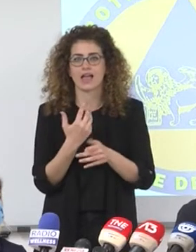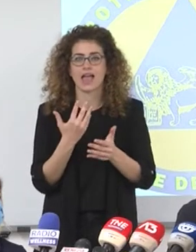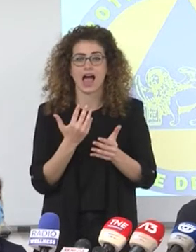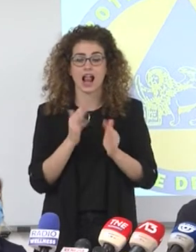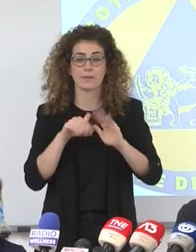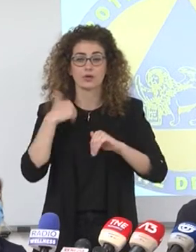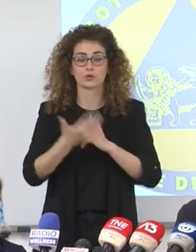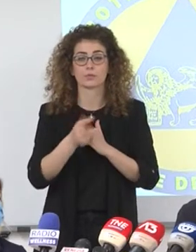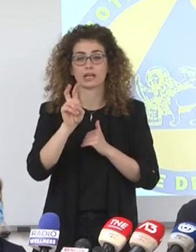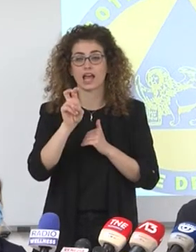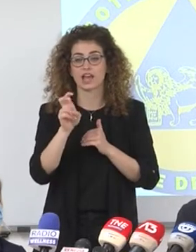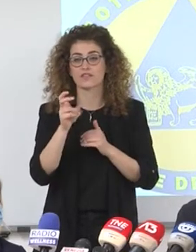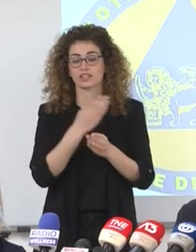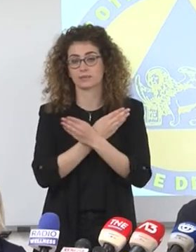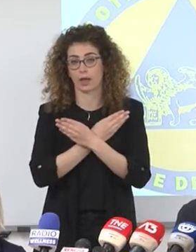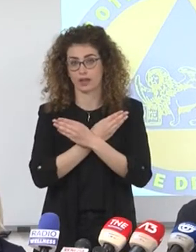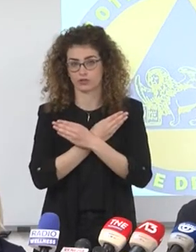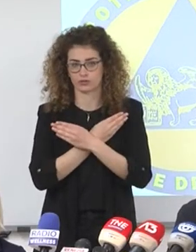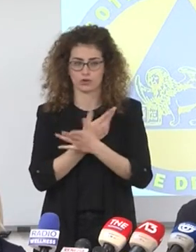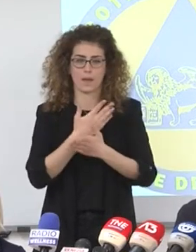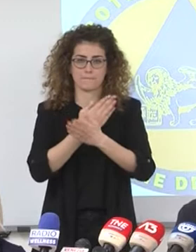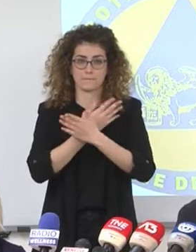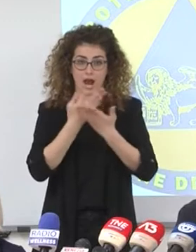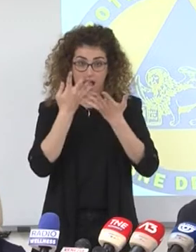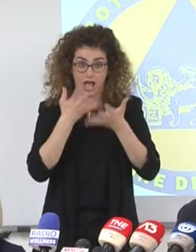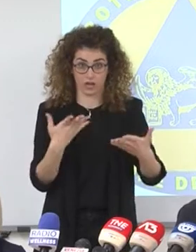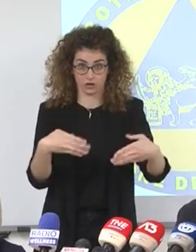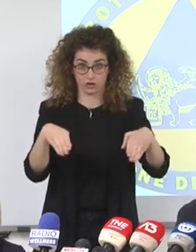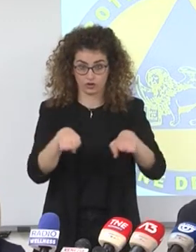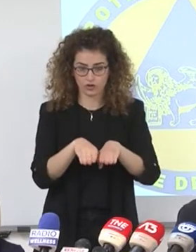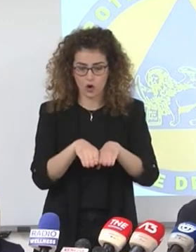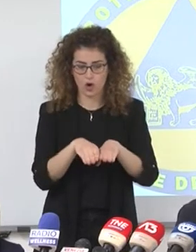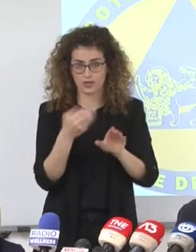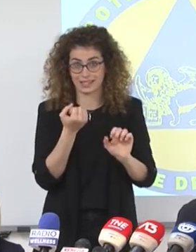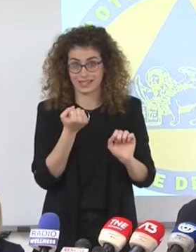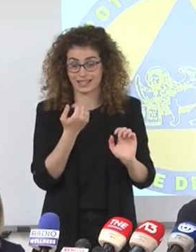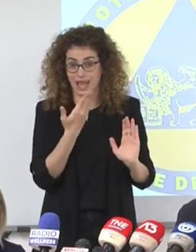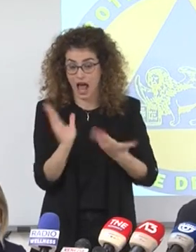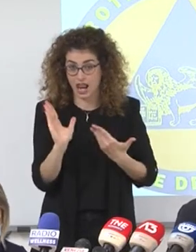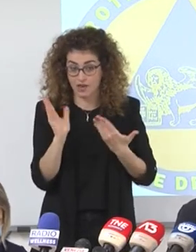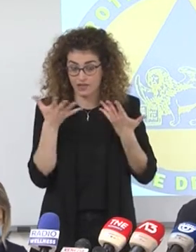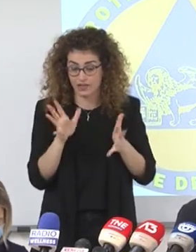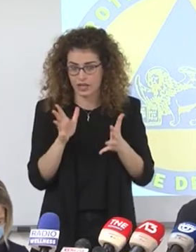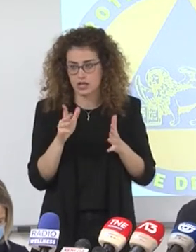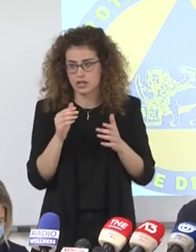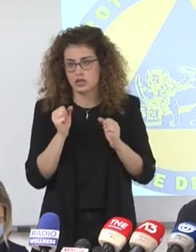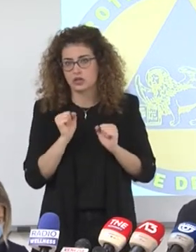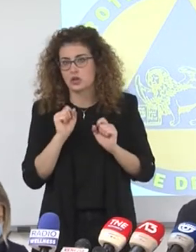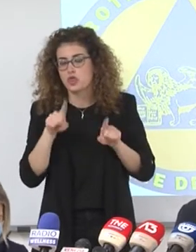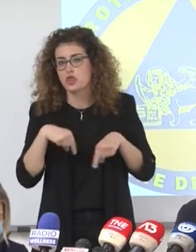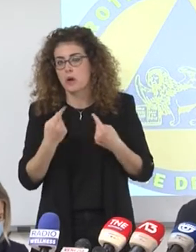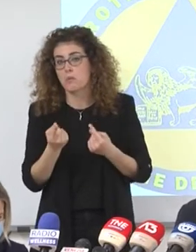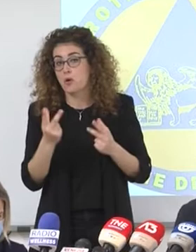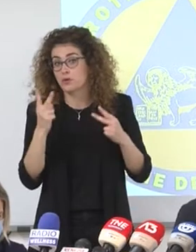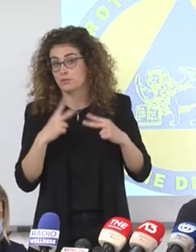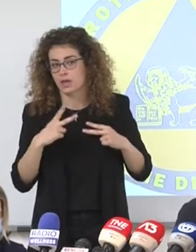maggio. Cioè noi quando abbiamo chiuso maggio indenni, salvi, dopo immagino, spero, ve l'ha